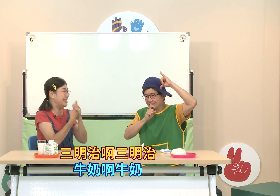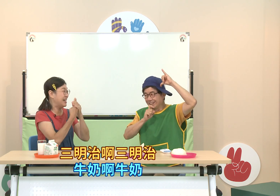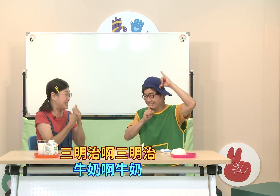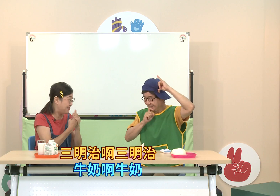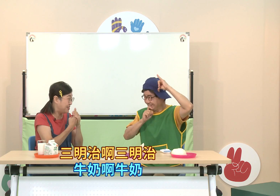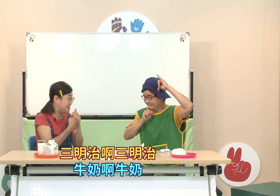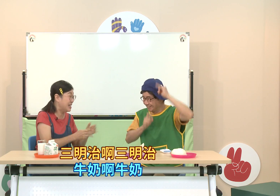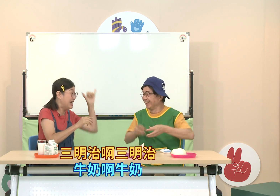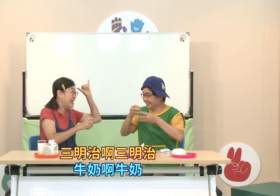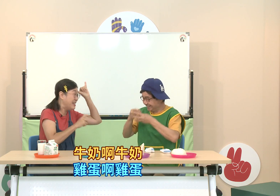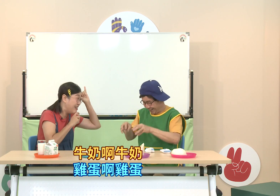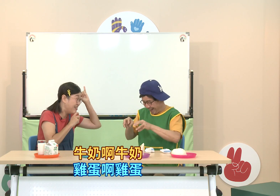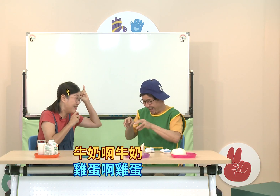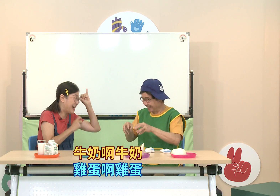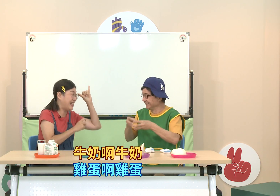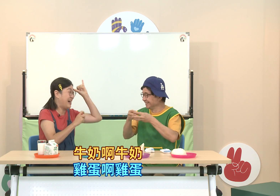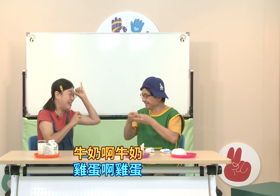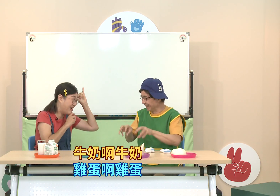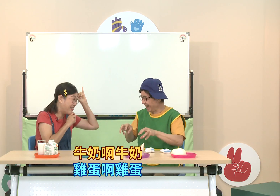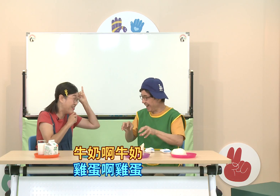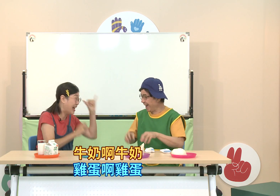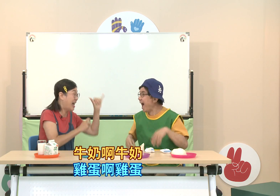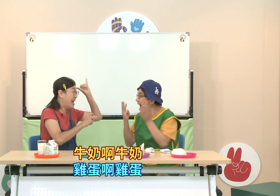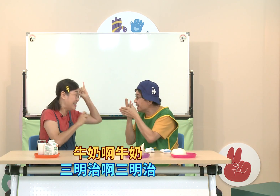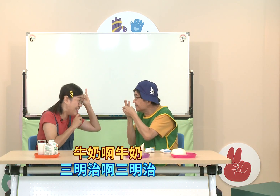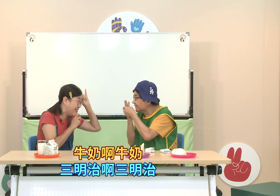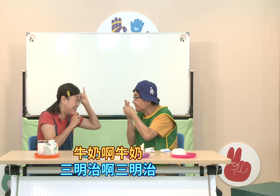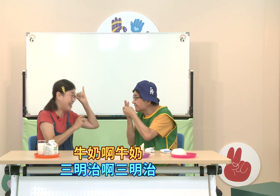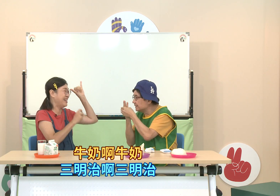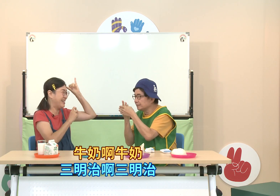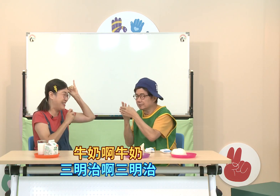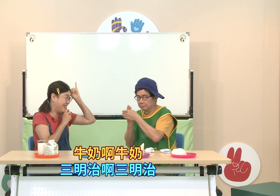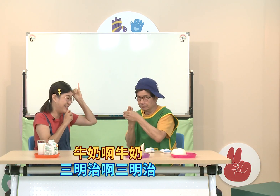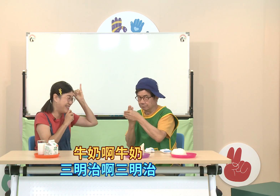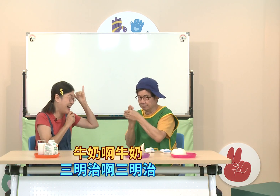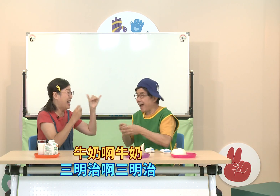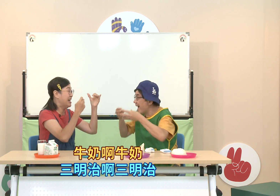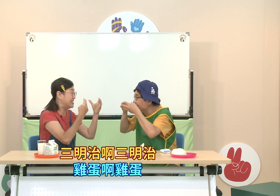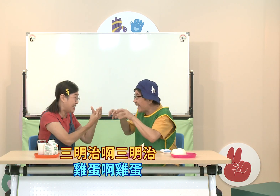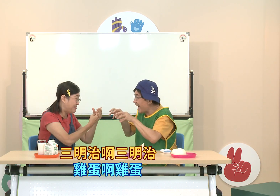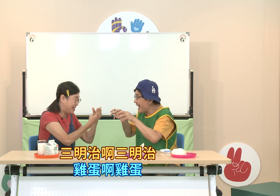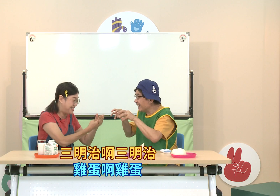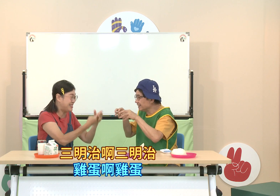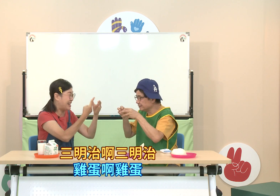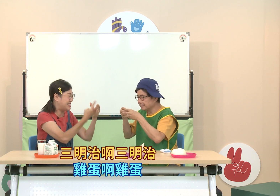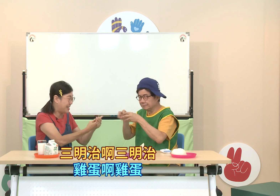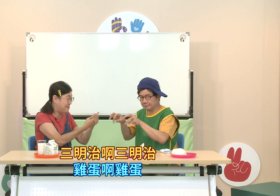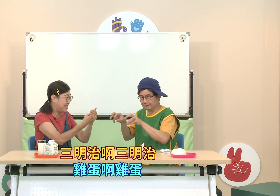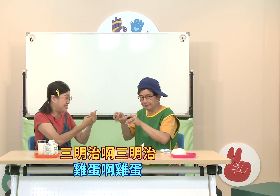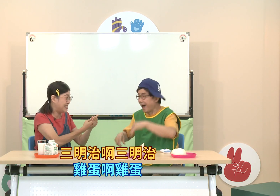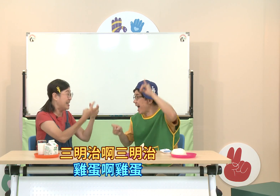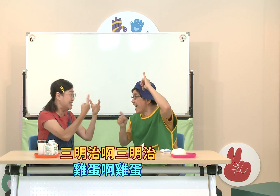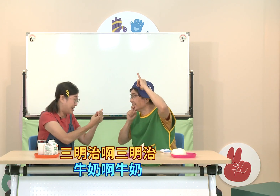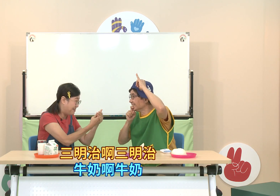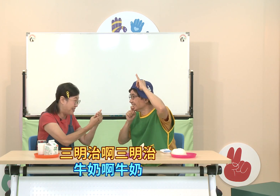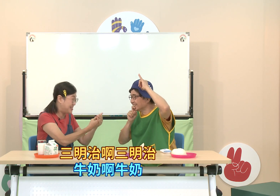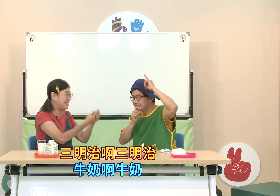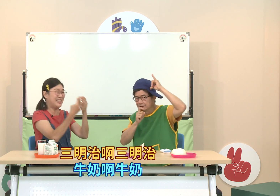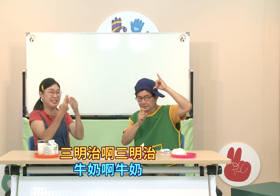牛奶牛奶牛奶牛奶奶三明治三明治三明治三